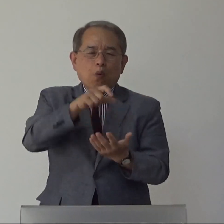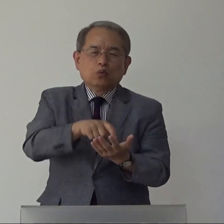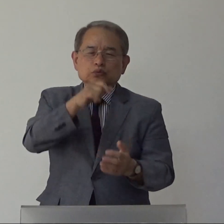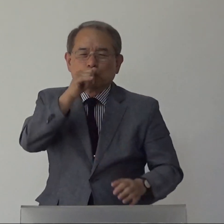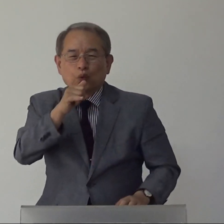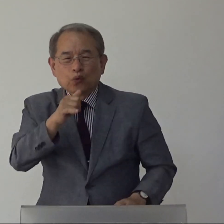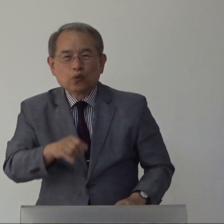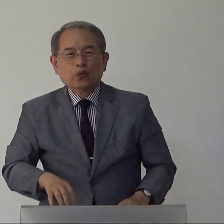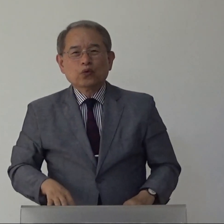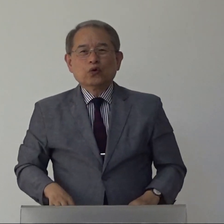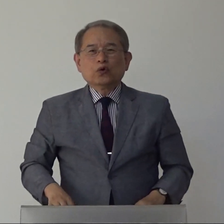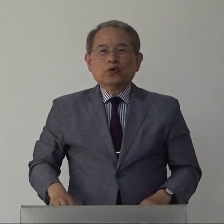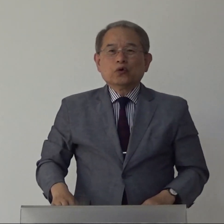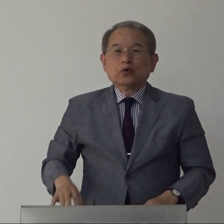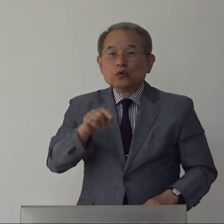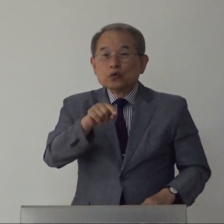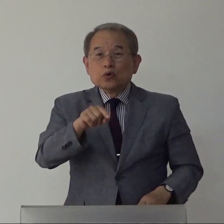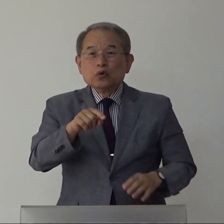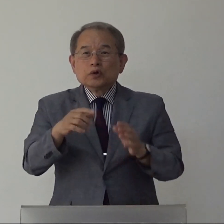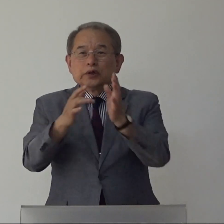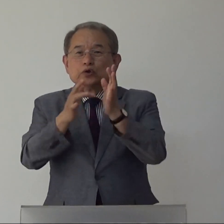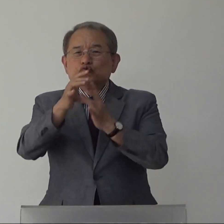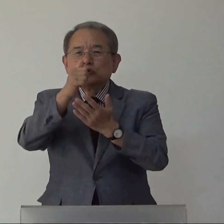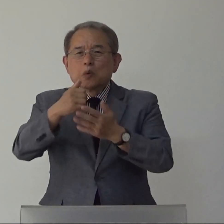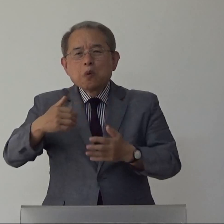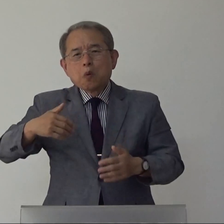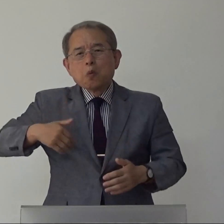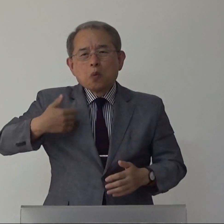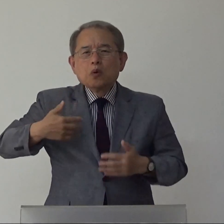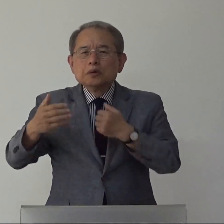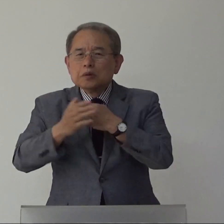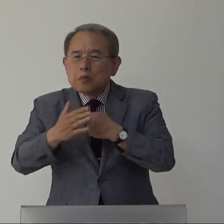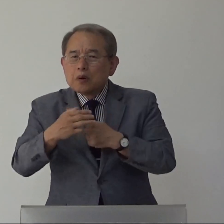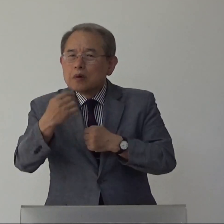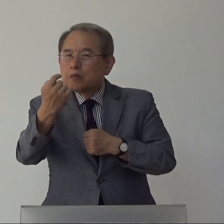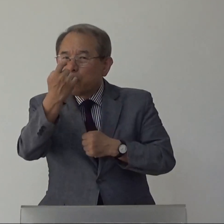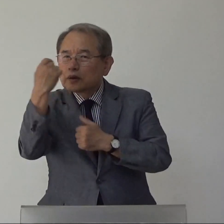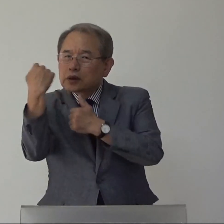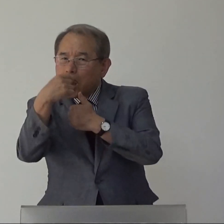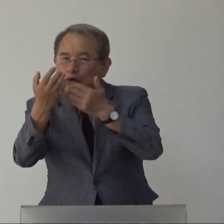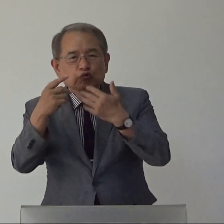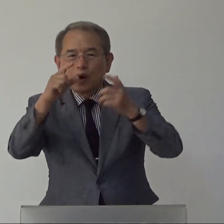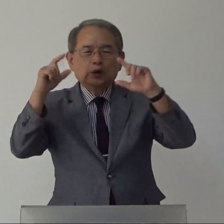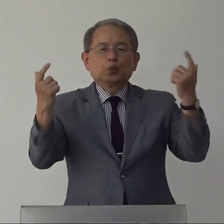간음하다 발각되면 돌로 쳐서 죽이라는 율법이 있었습니다.